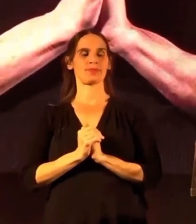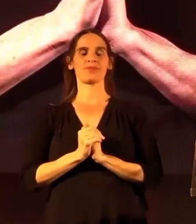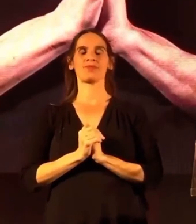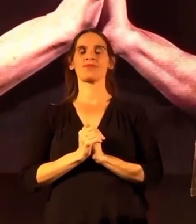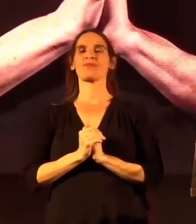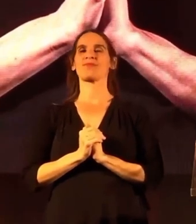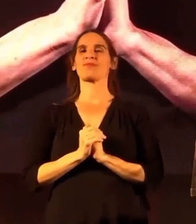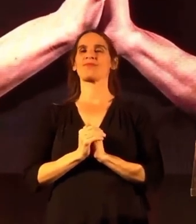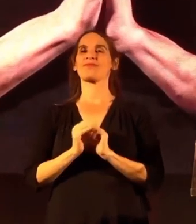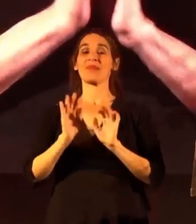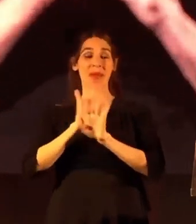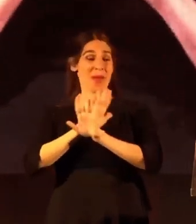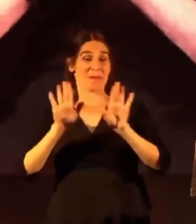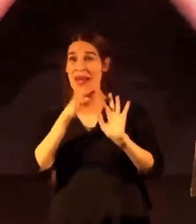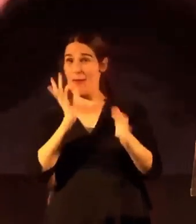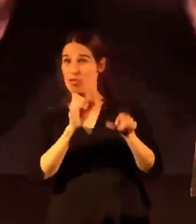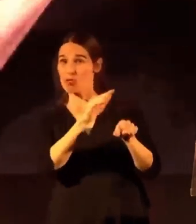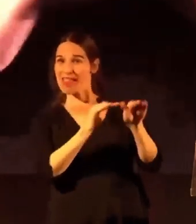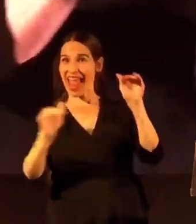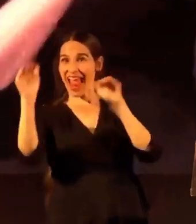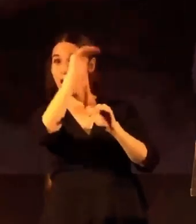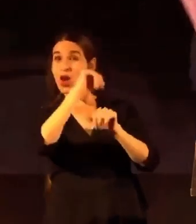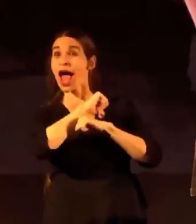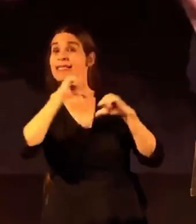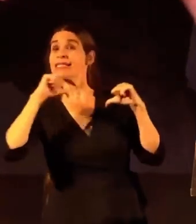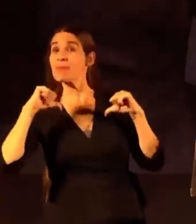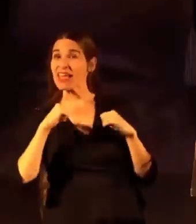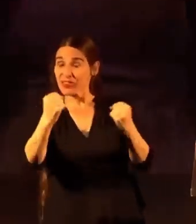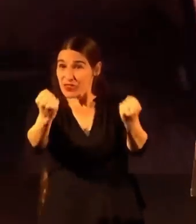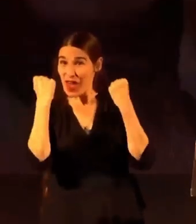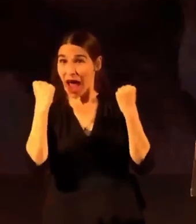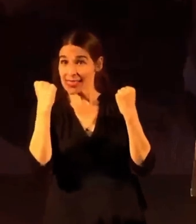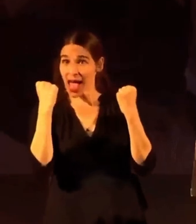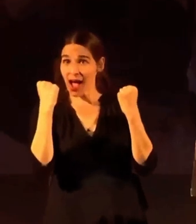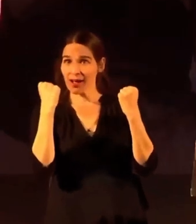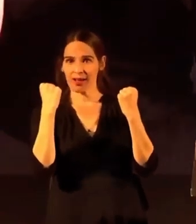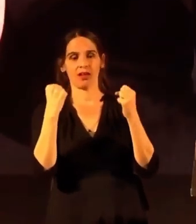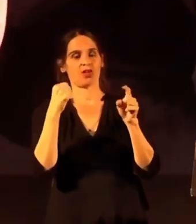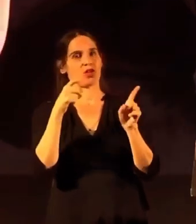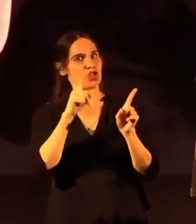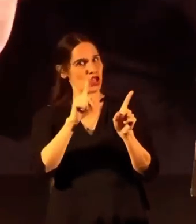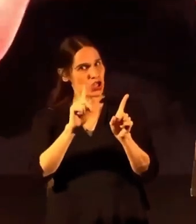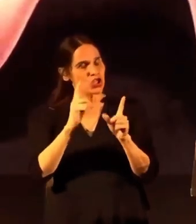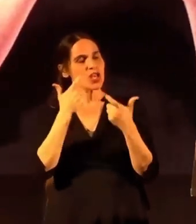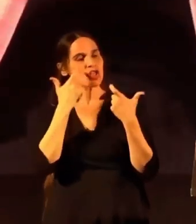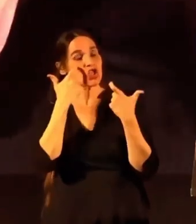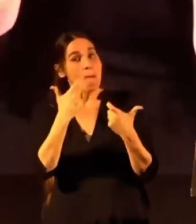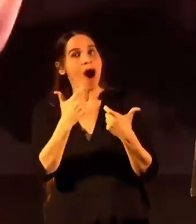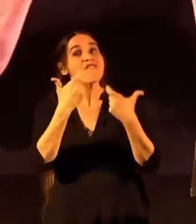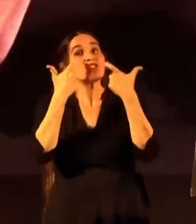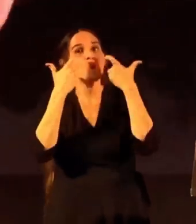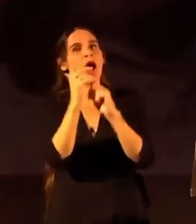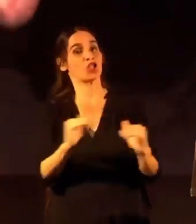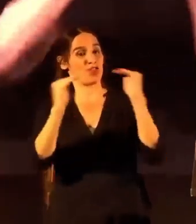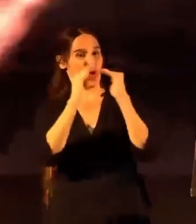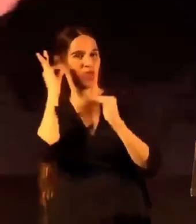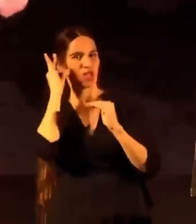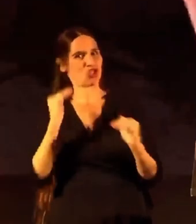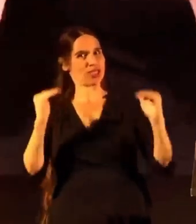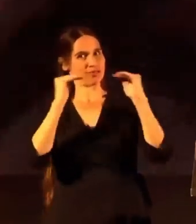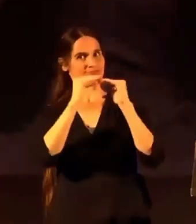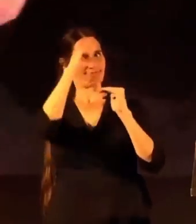בלי בית משפט עליון עצמאי וחזק ששמר וישמור על השוויון